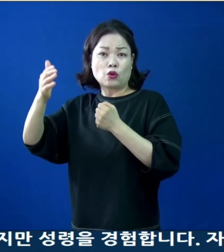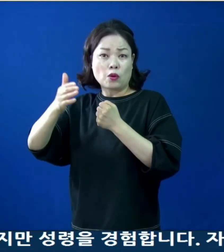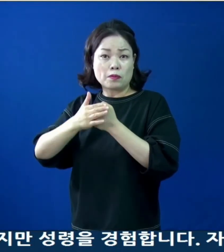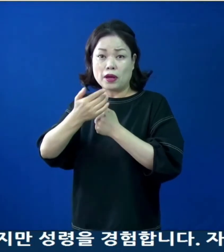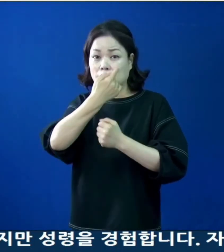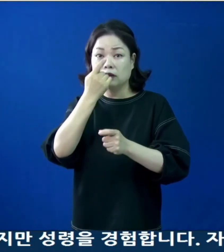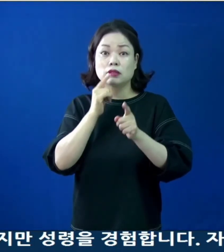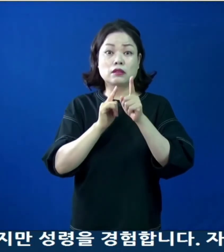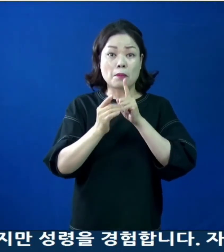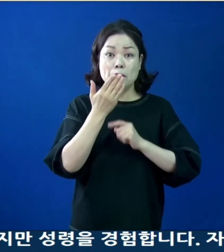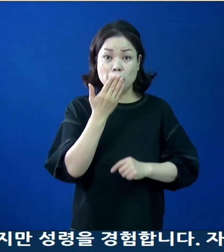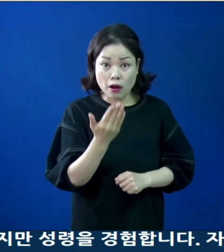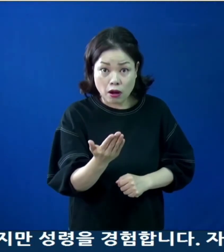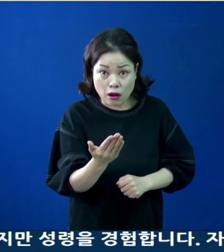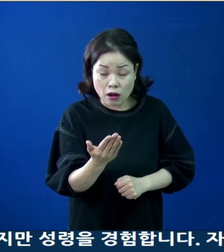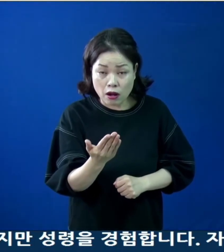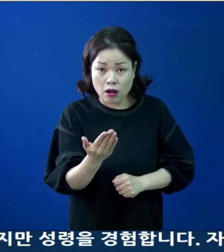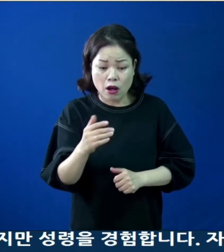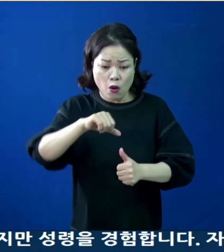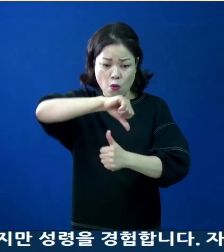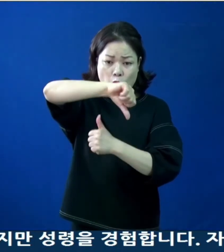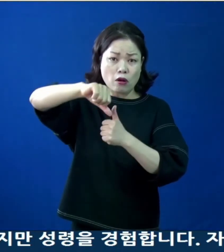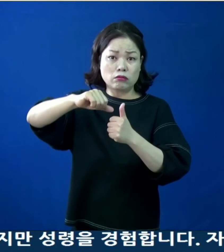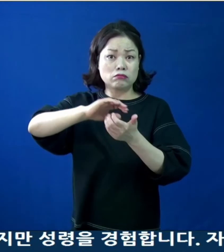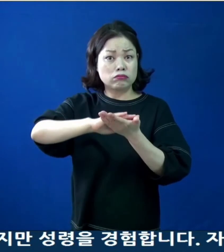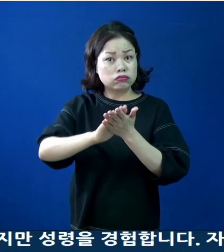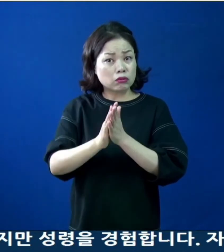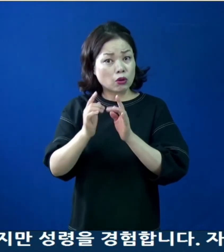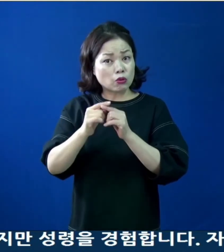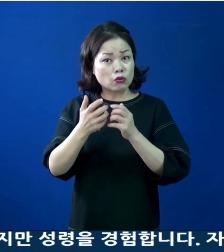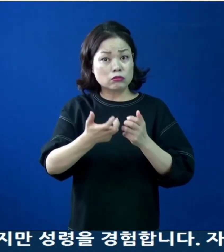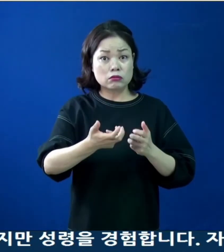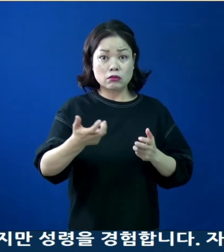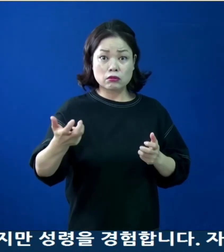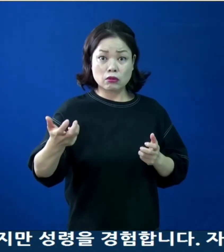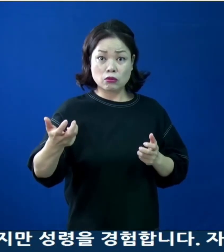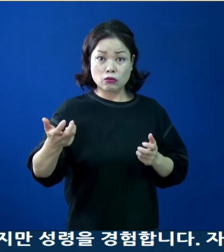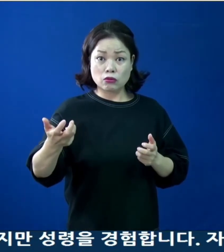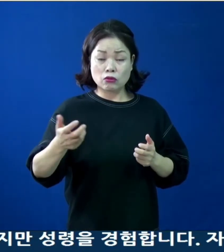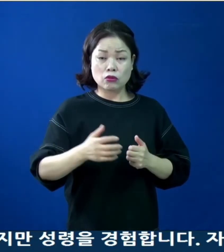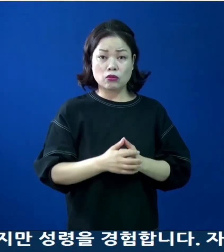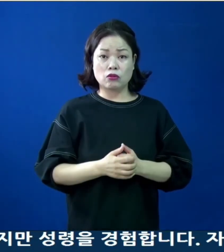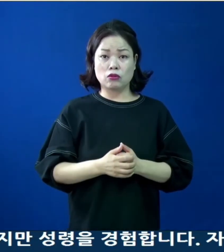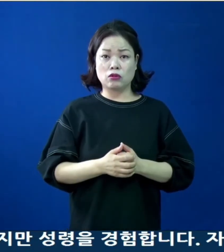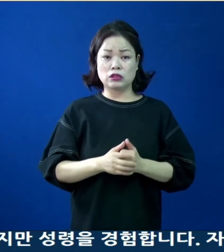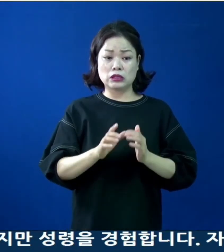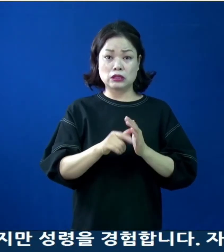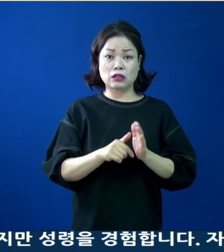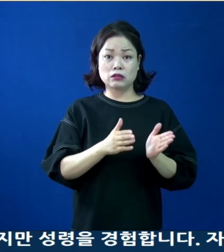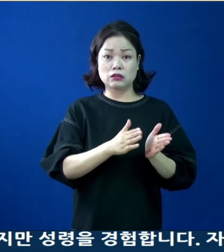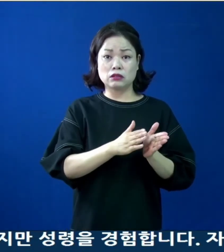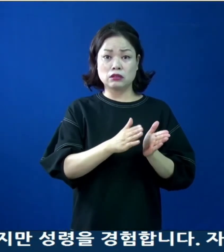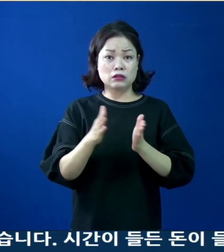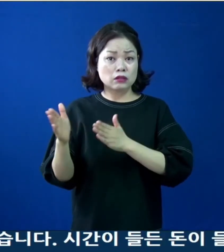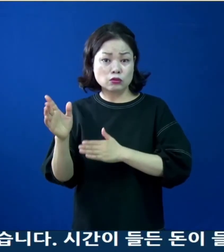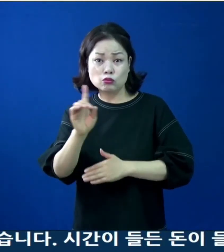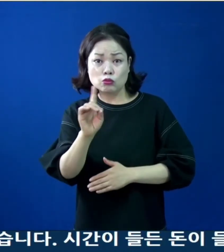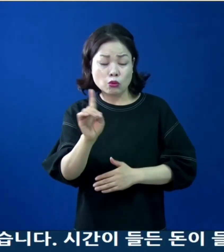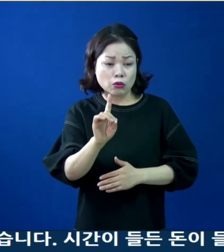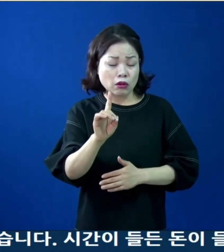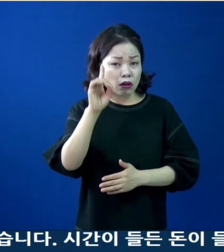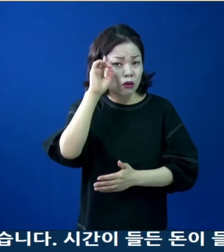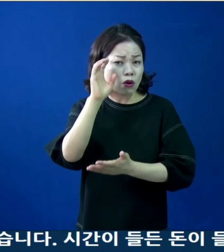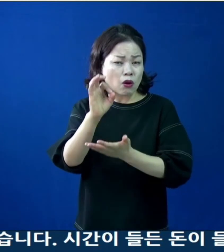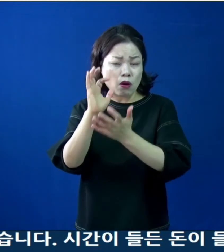되는 것이죠. 환경이 달라진다고 교회를 떠나고, 시간이 지나서 무엇인가